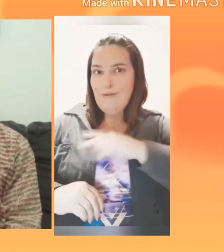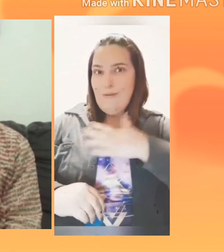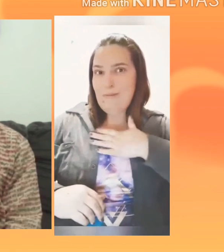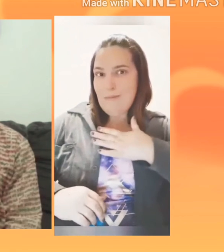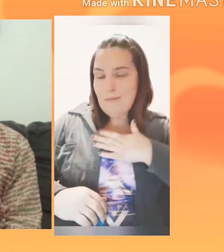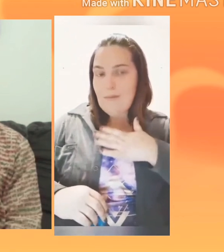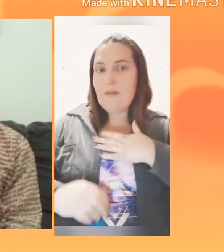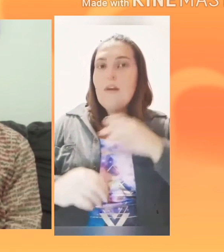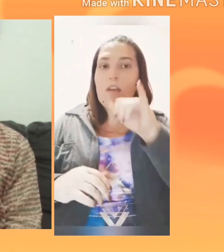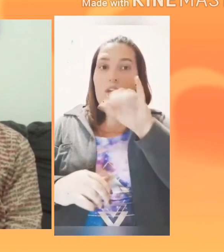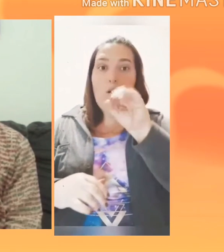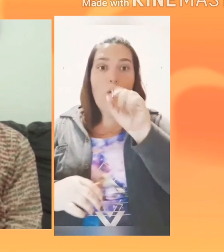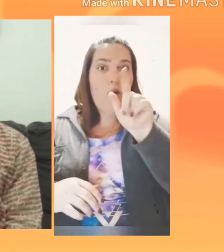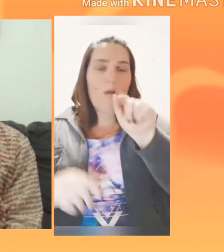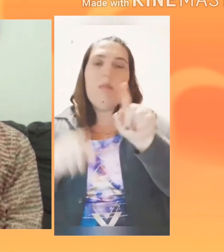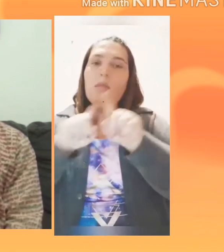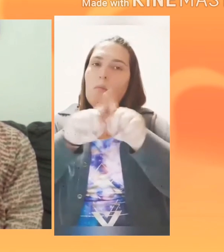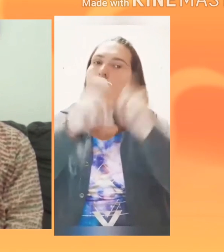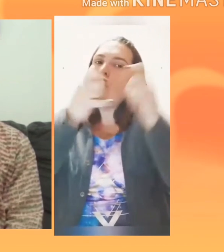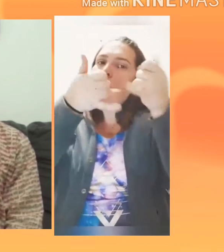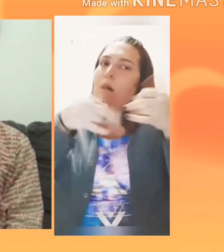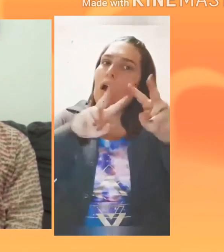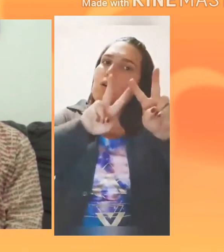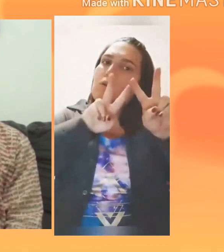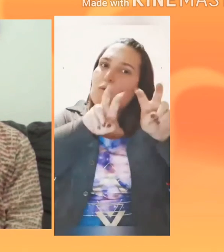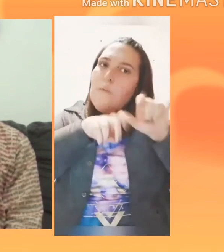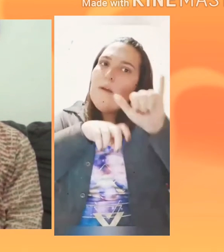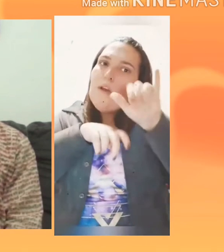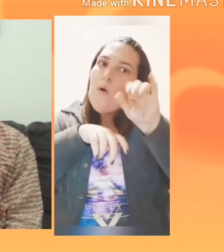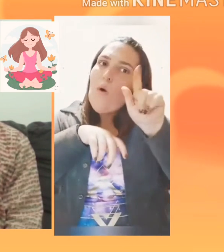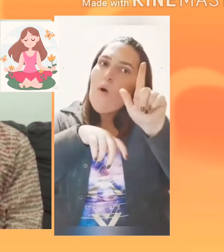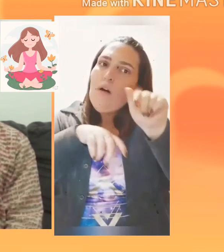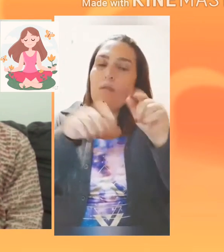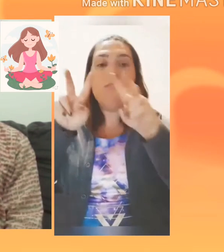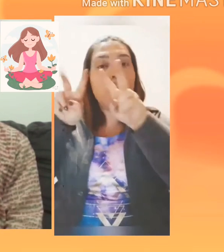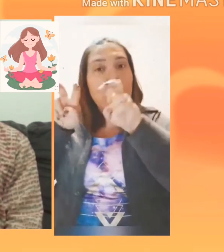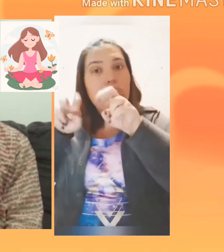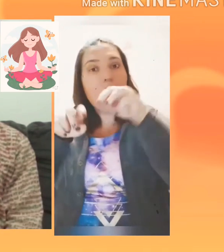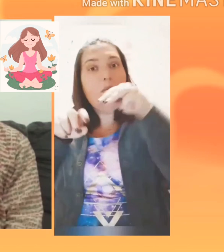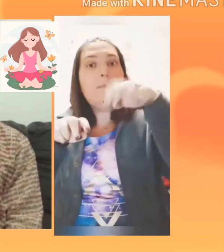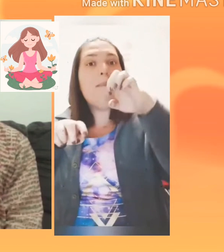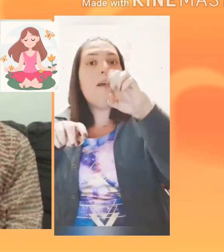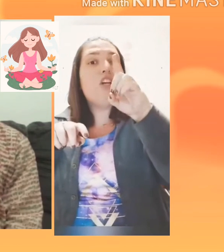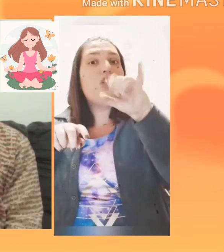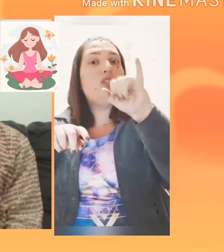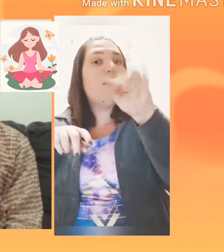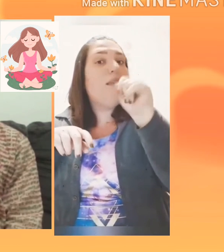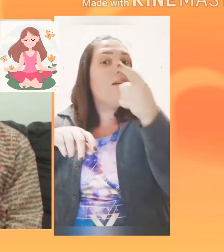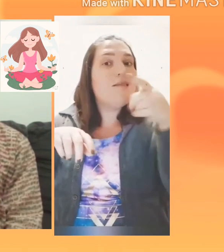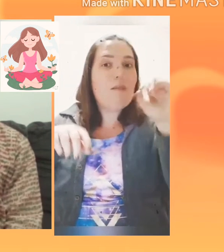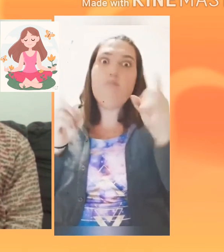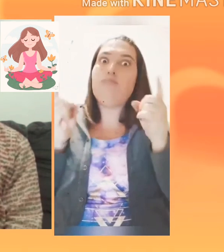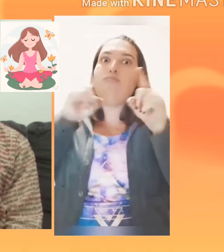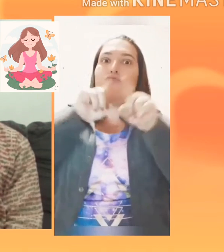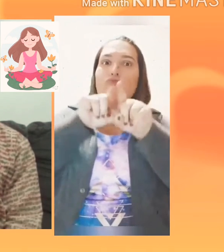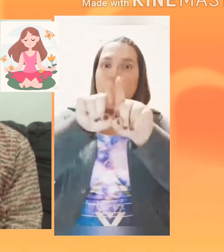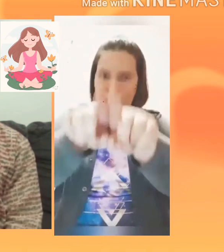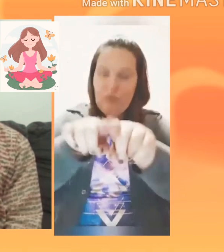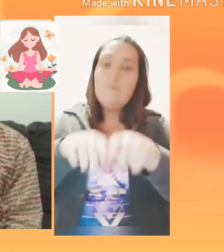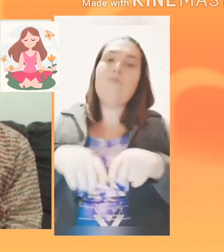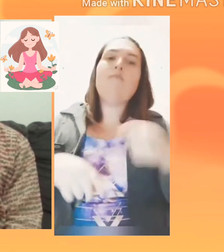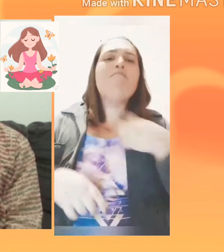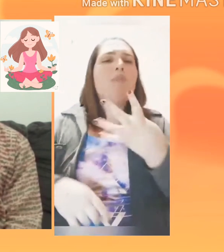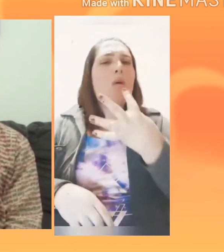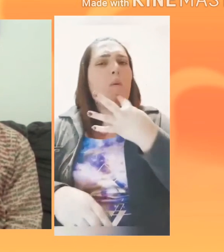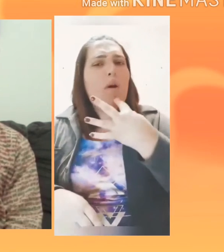que estão muito juntas. Eu conheci o yoga em 2001, que foi quando eu fui